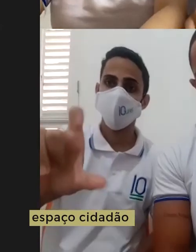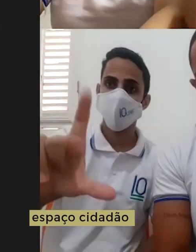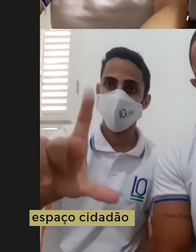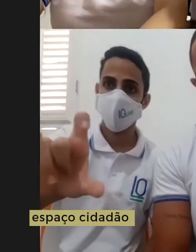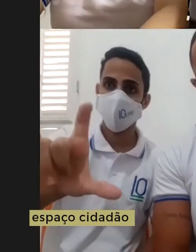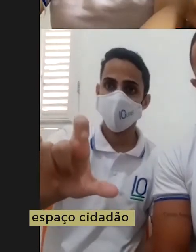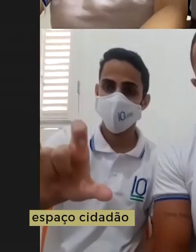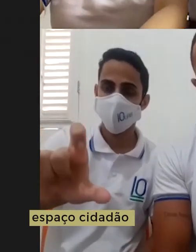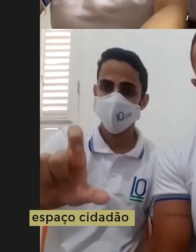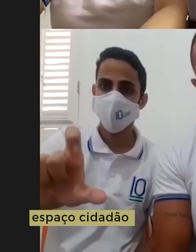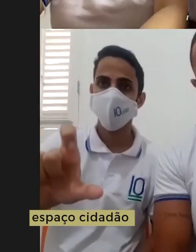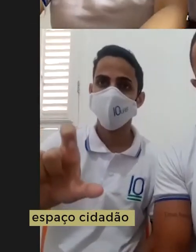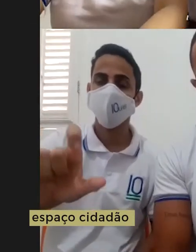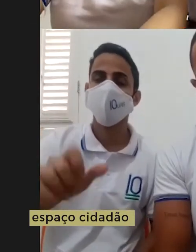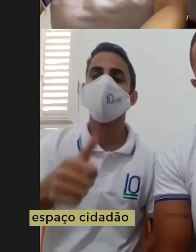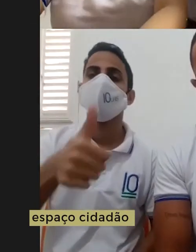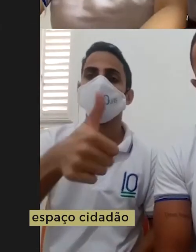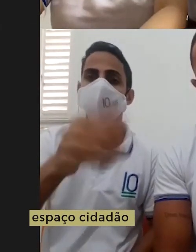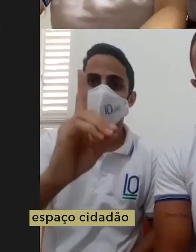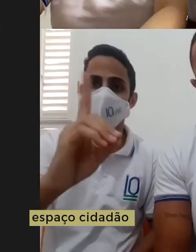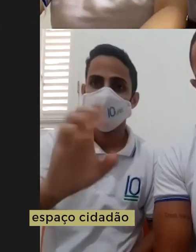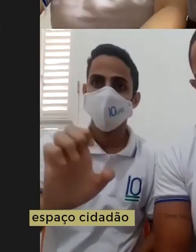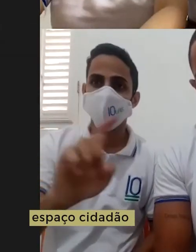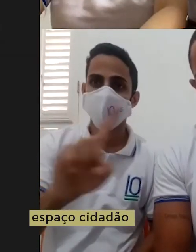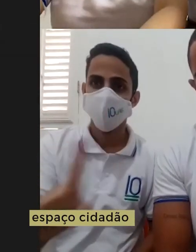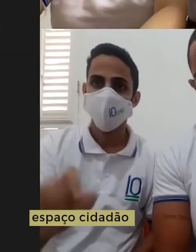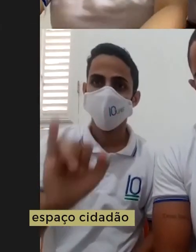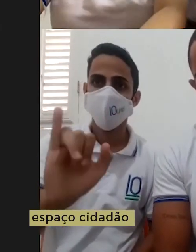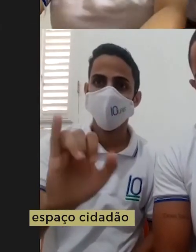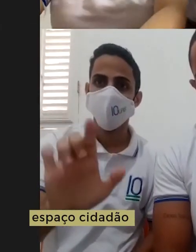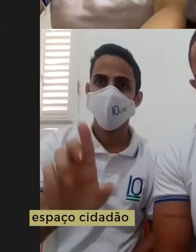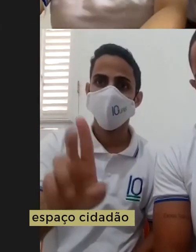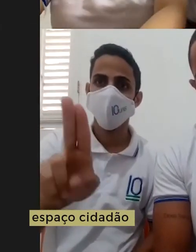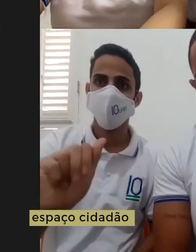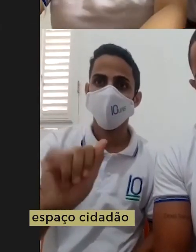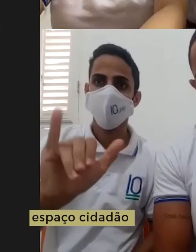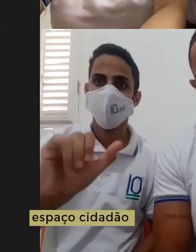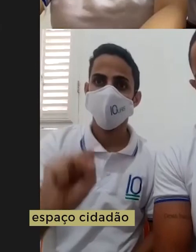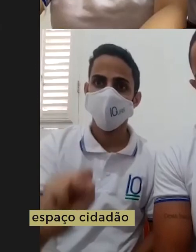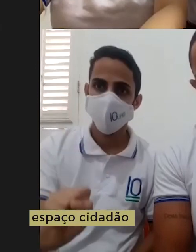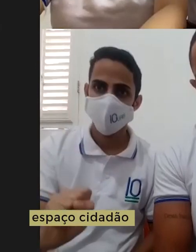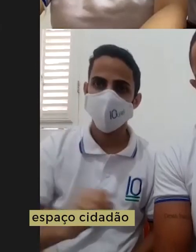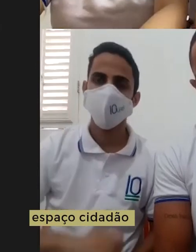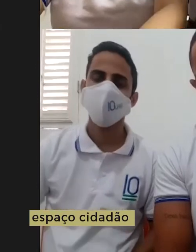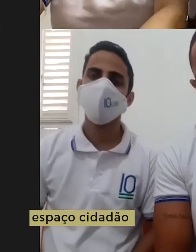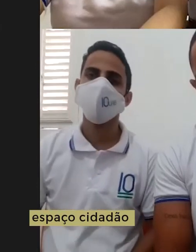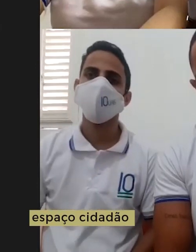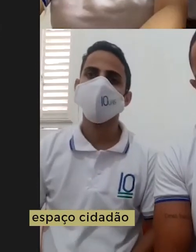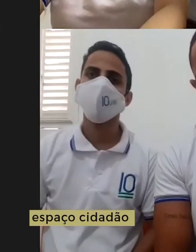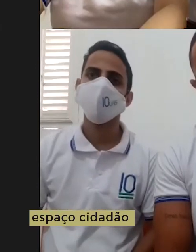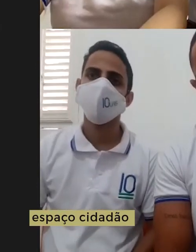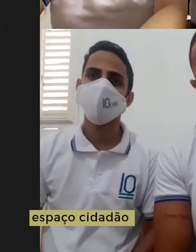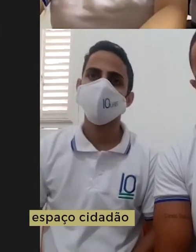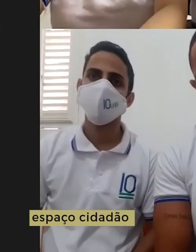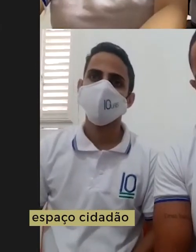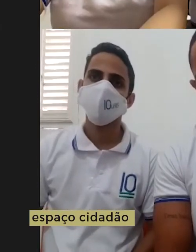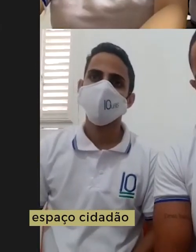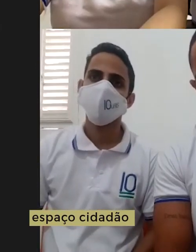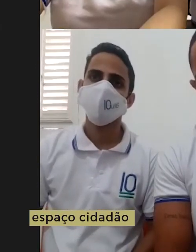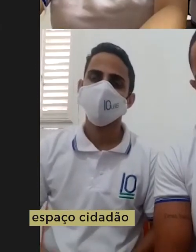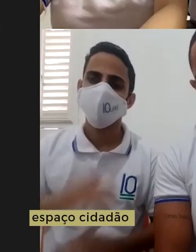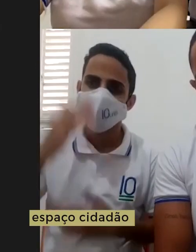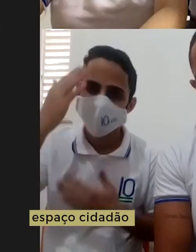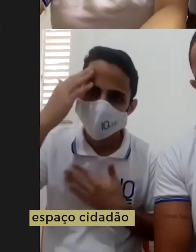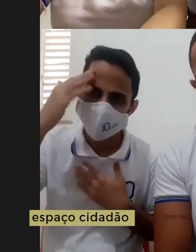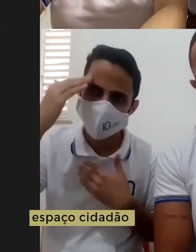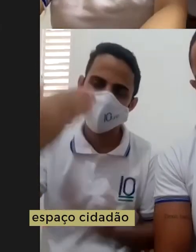@10iguais, 10 com Z, e você vai ter acesso lá a todas as nossas outras redes sociais. Estamos esperando o contato de